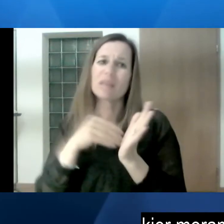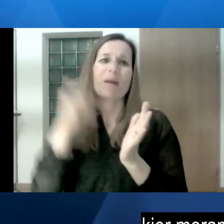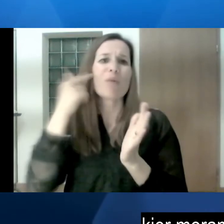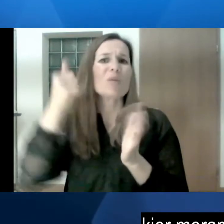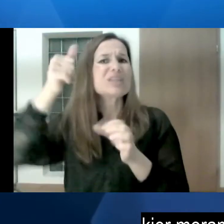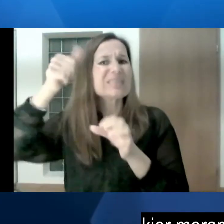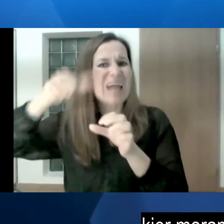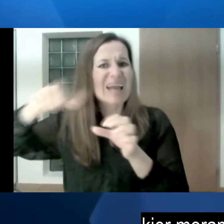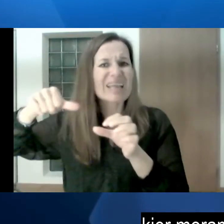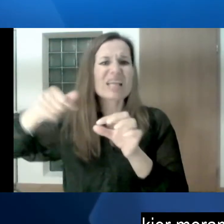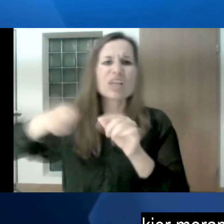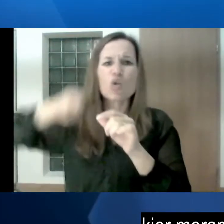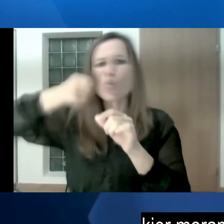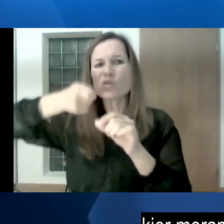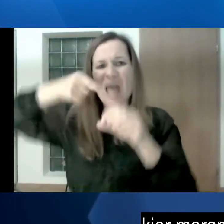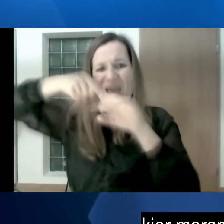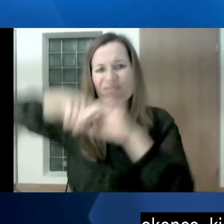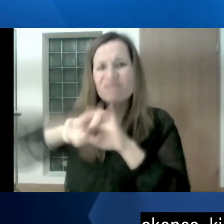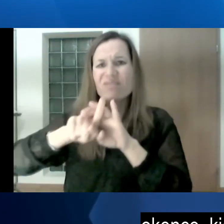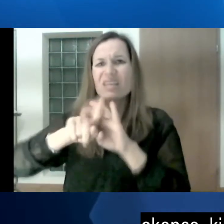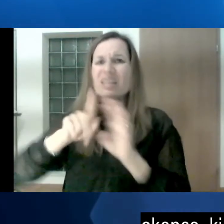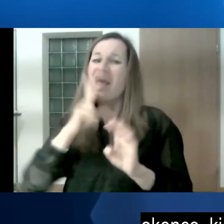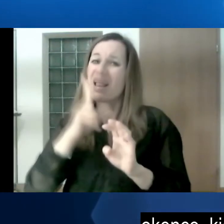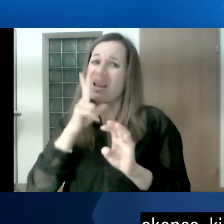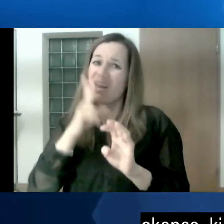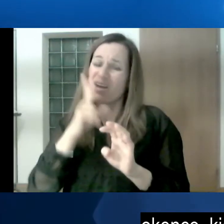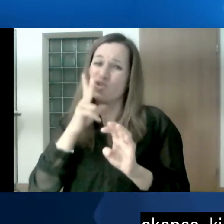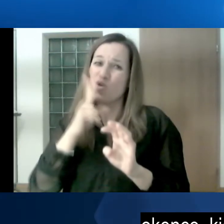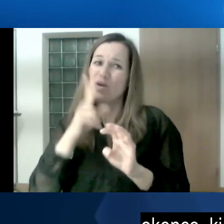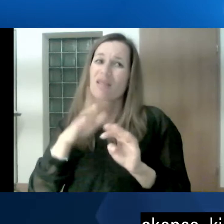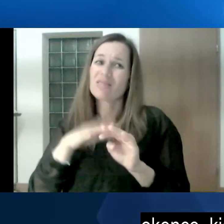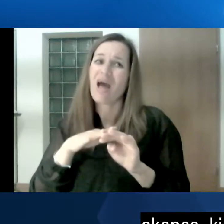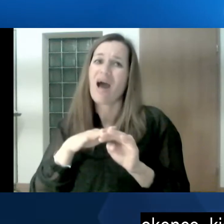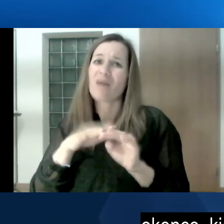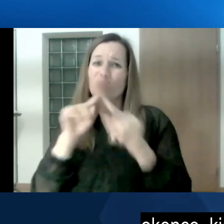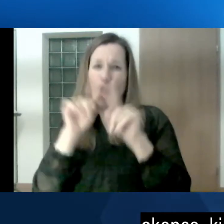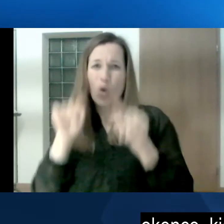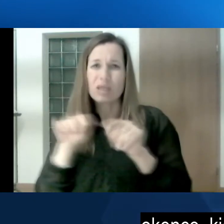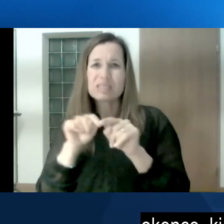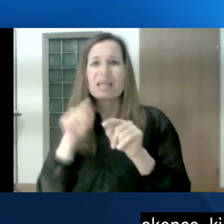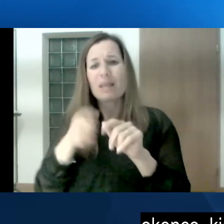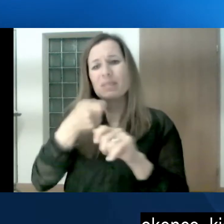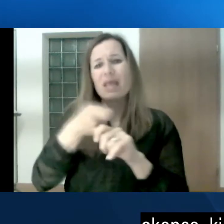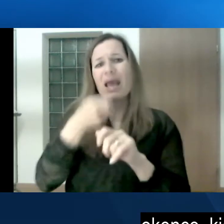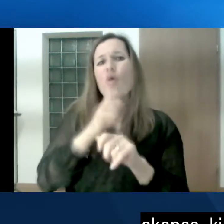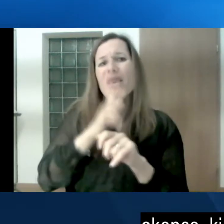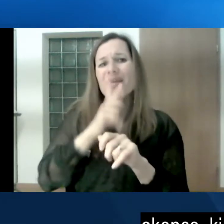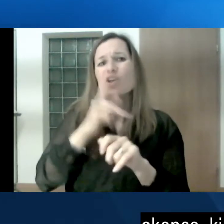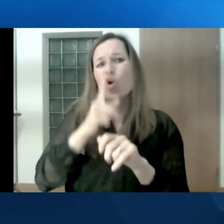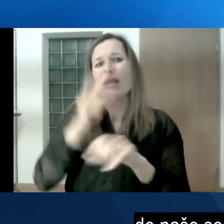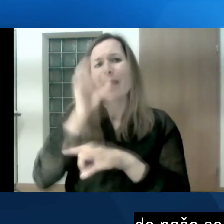vstaviti noter elektrodico na okroglo okence, kjer dovajamo elektriko in merimo, če pride